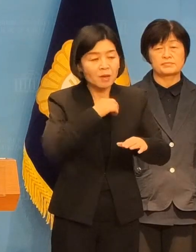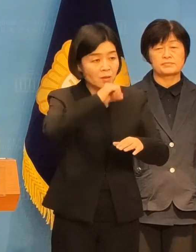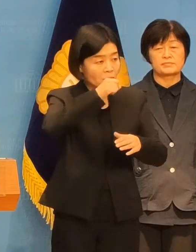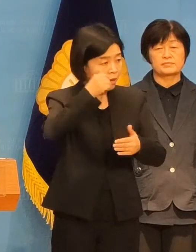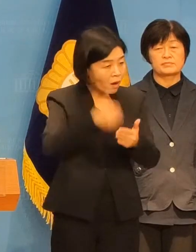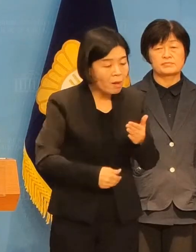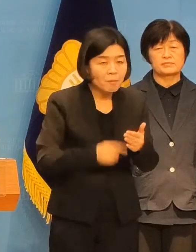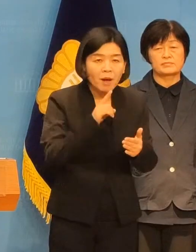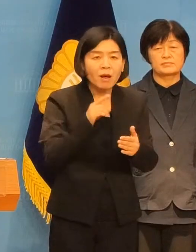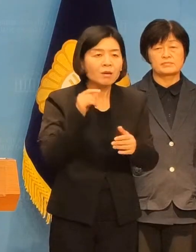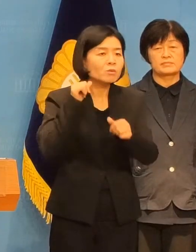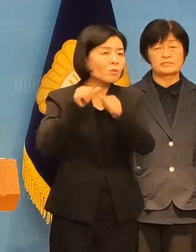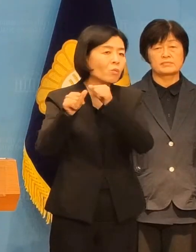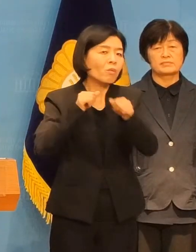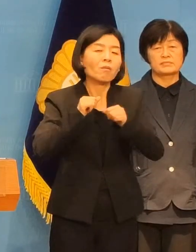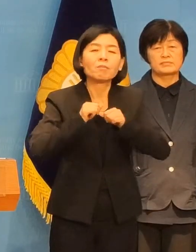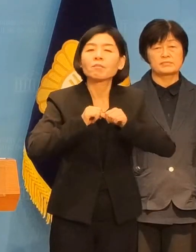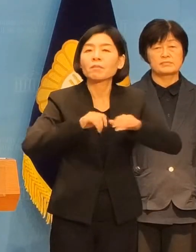돌고 있습니다.